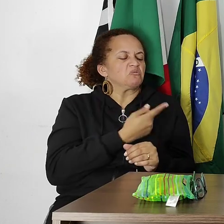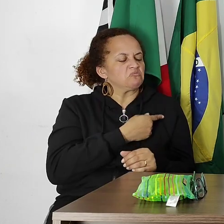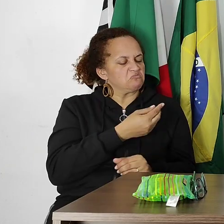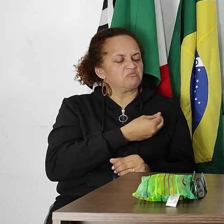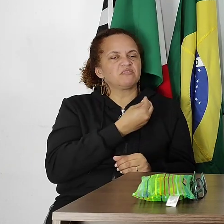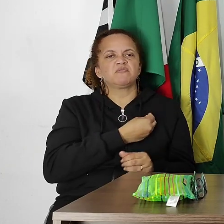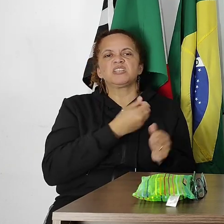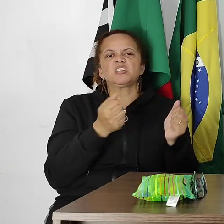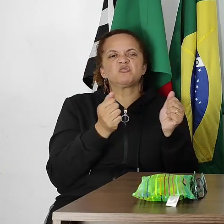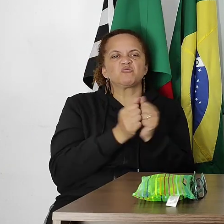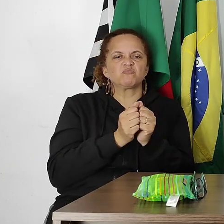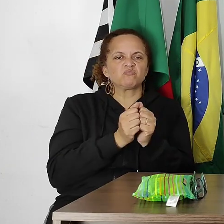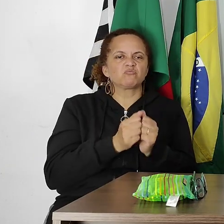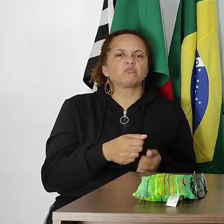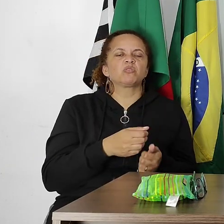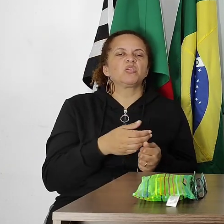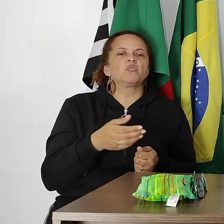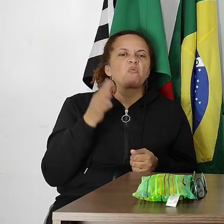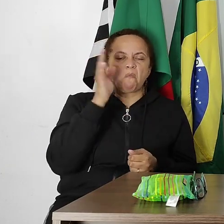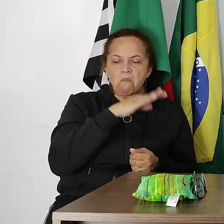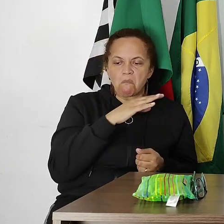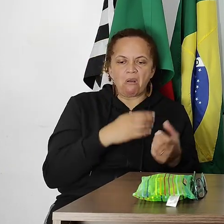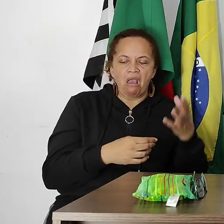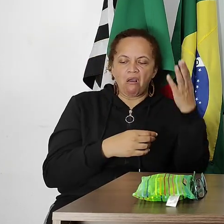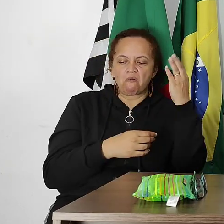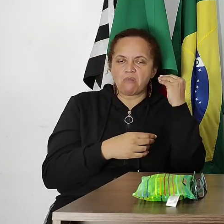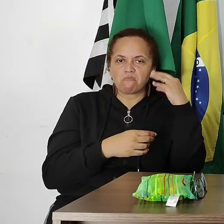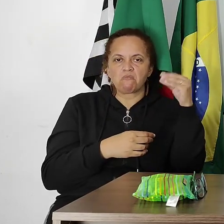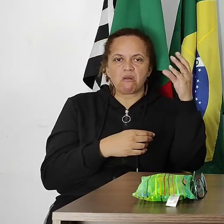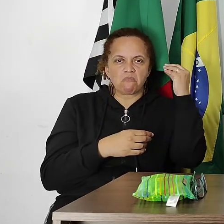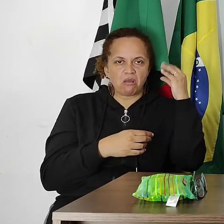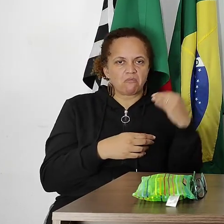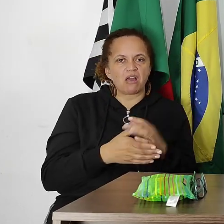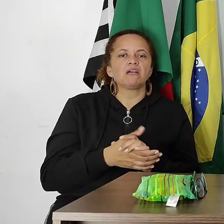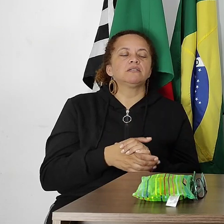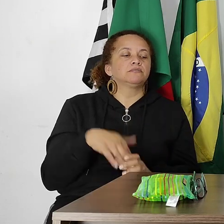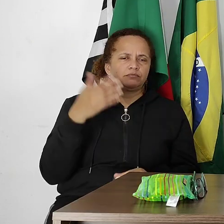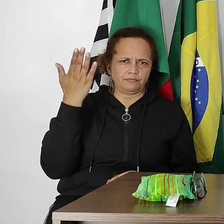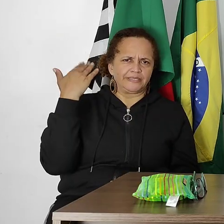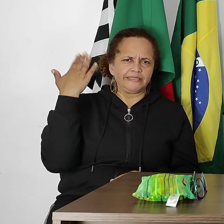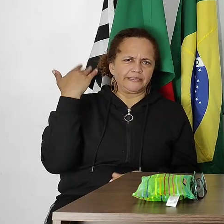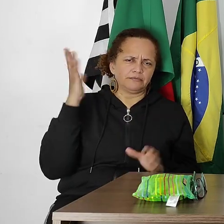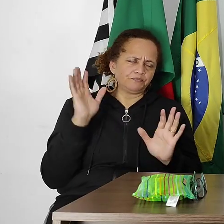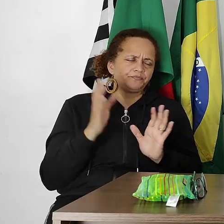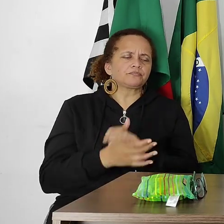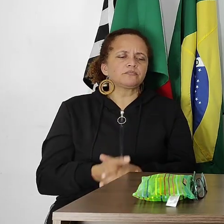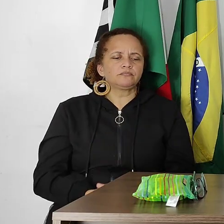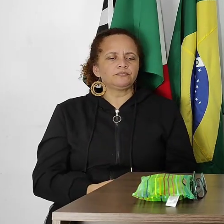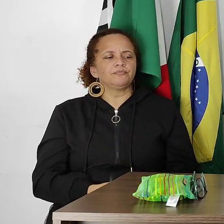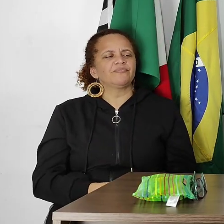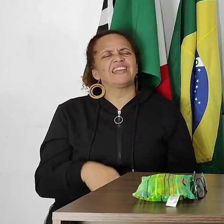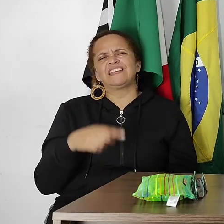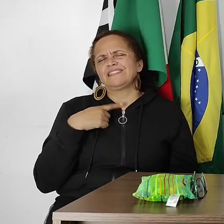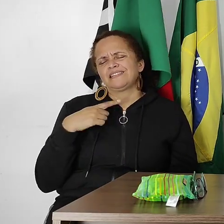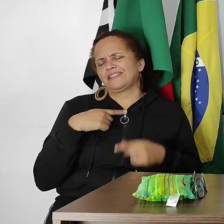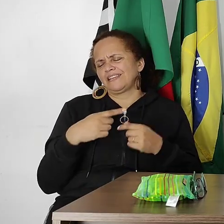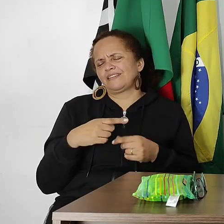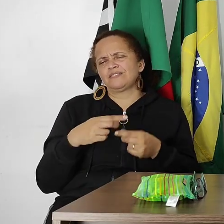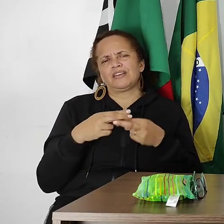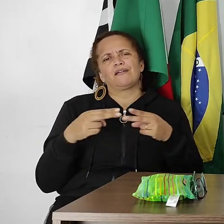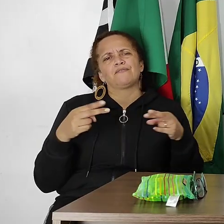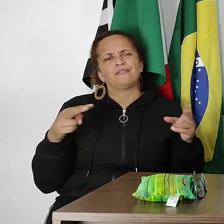outros também. E diversas vezes o diabo brincou, fez um parque de diversão nas nossas